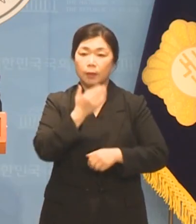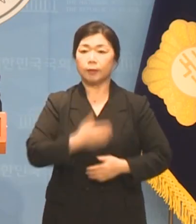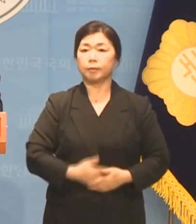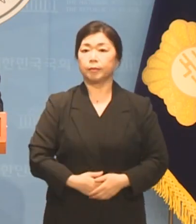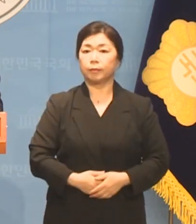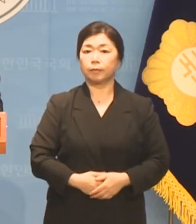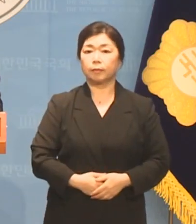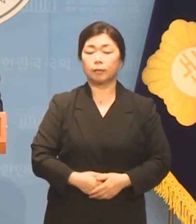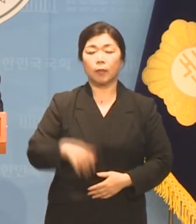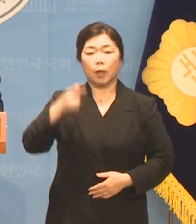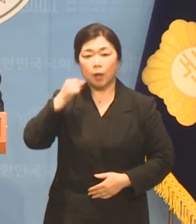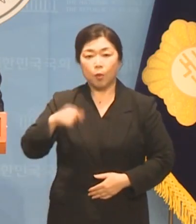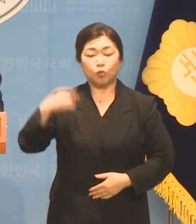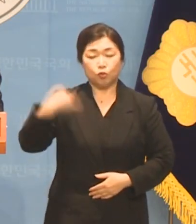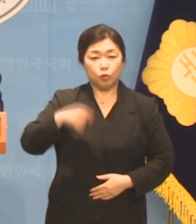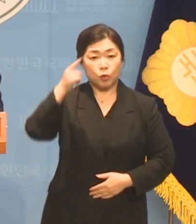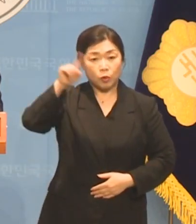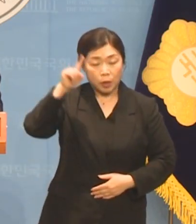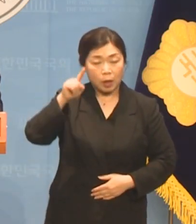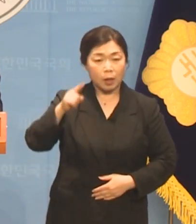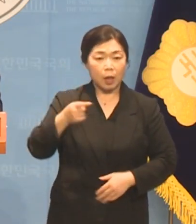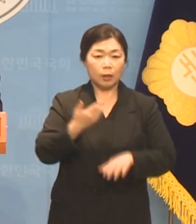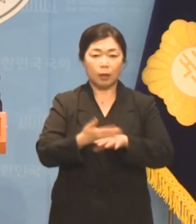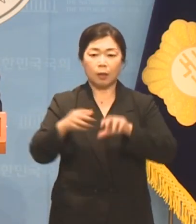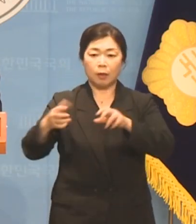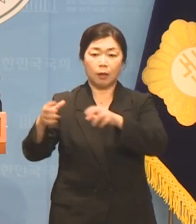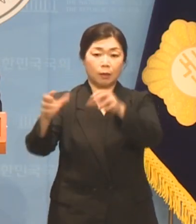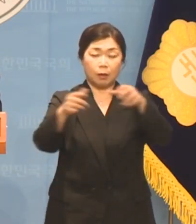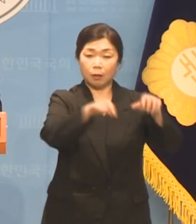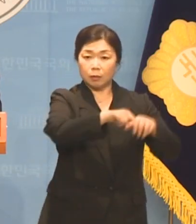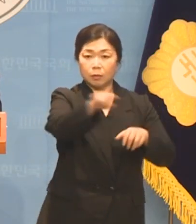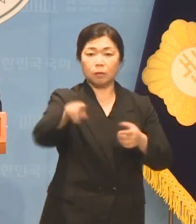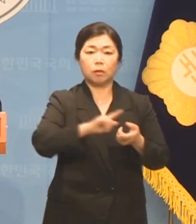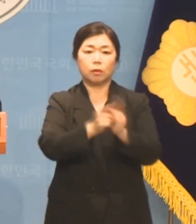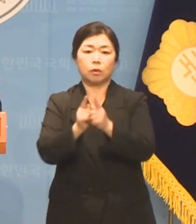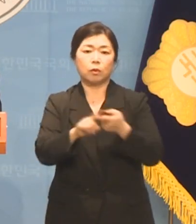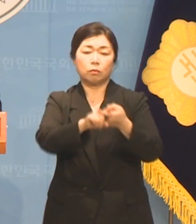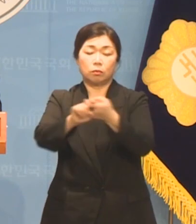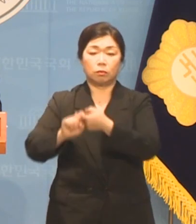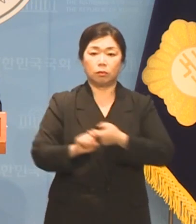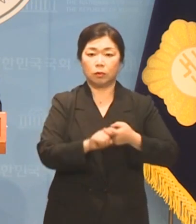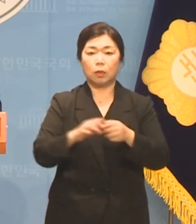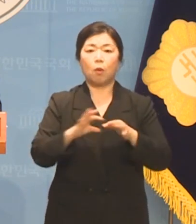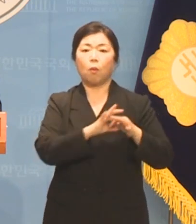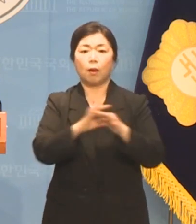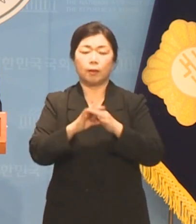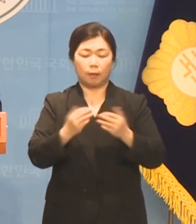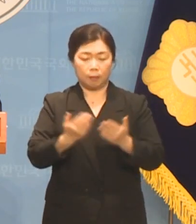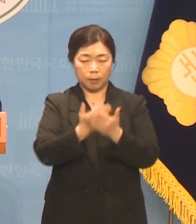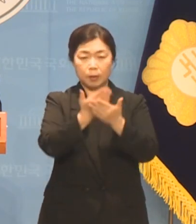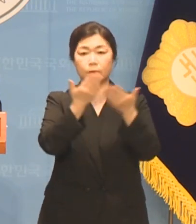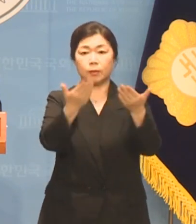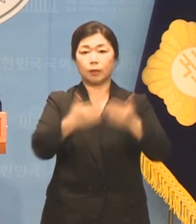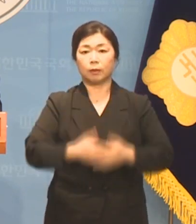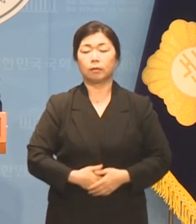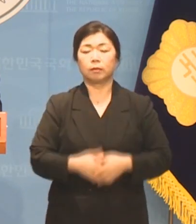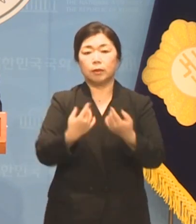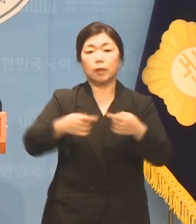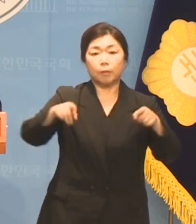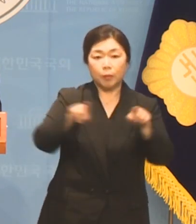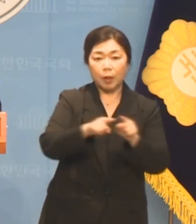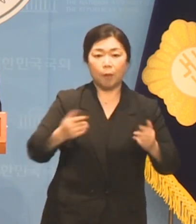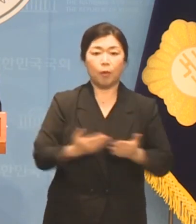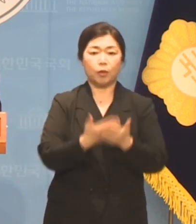일, 중, 러 등 주변 국가의 전략적 우호 관계를 정진하겠습니다. 공동 번영의 한일